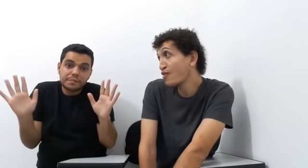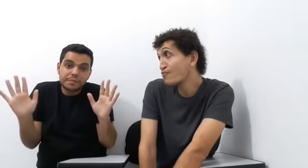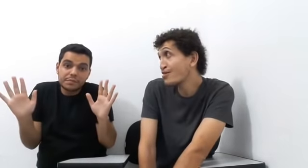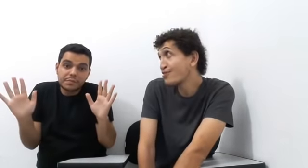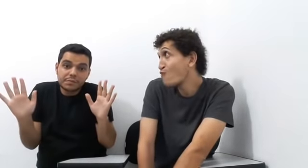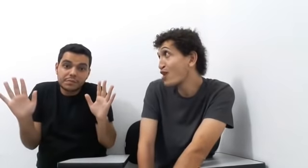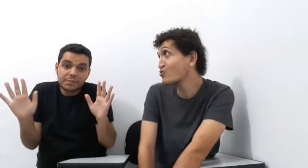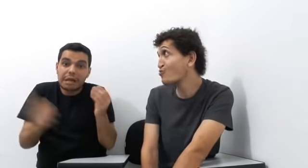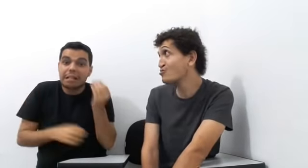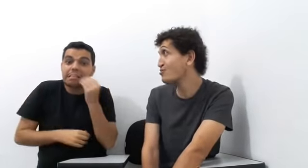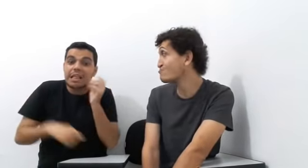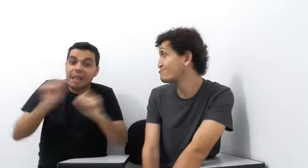tentar salvar a inclusão.